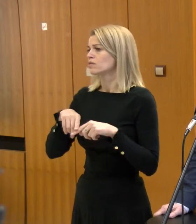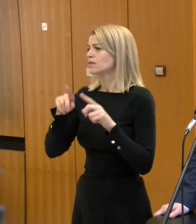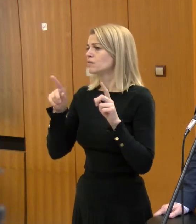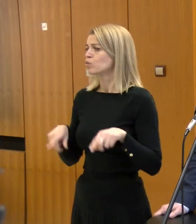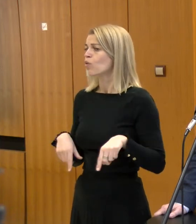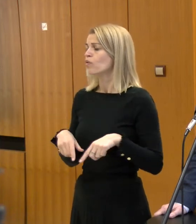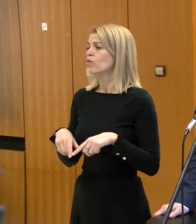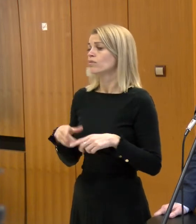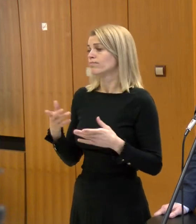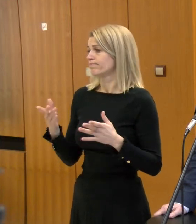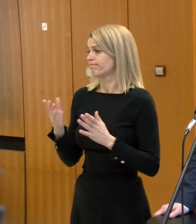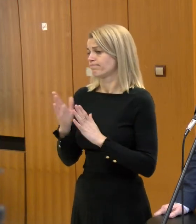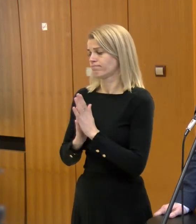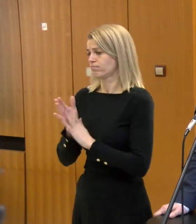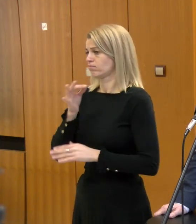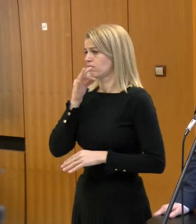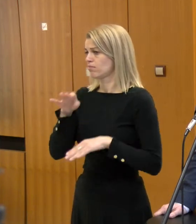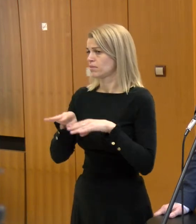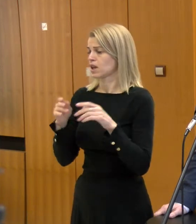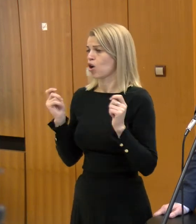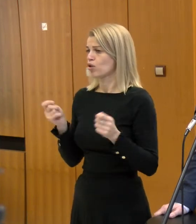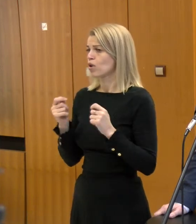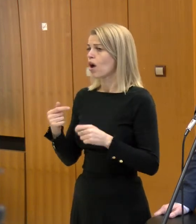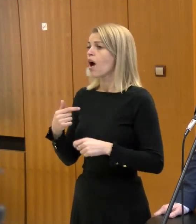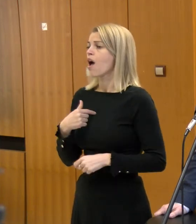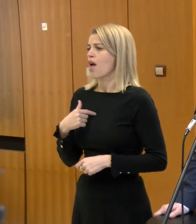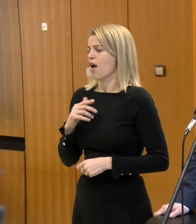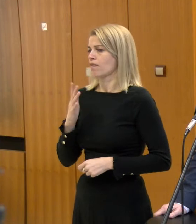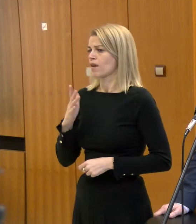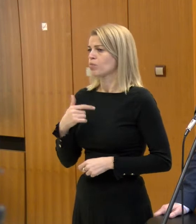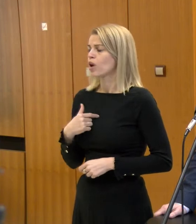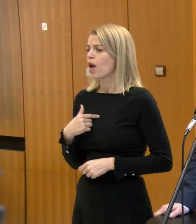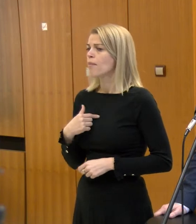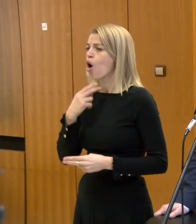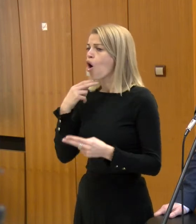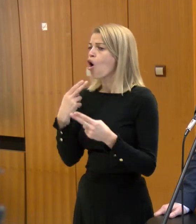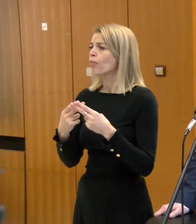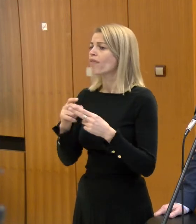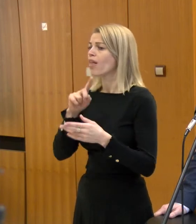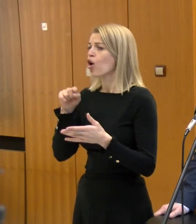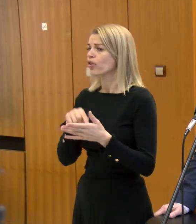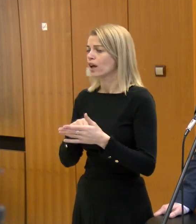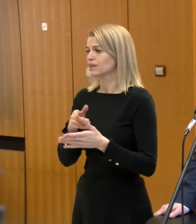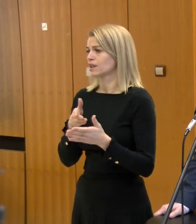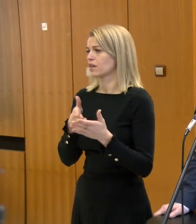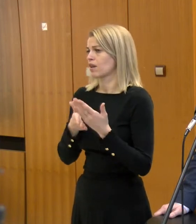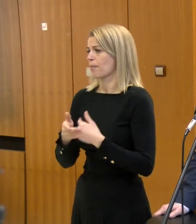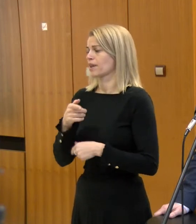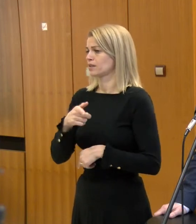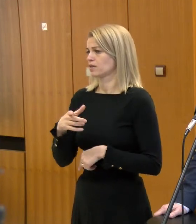Musíte sa opýtať pána ministra hospodárstva. Nebudem predsa odpovedať otázky za neho.